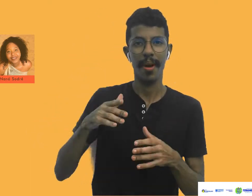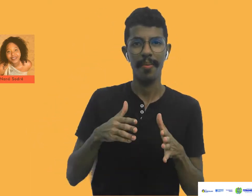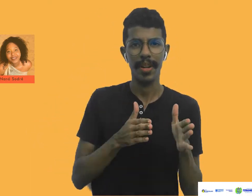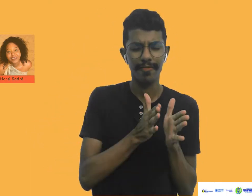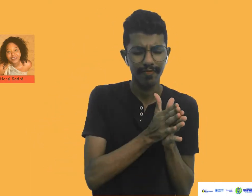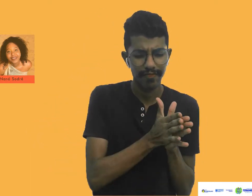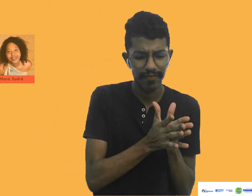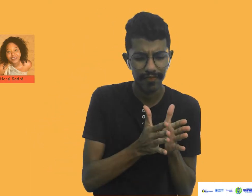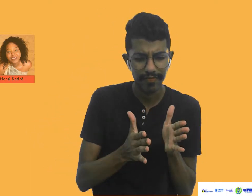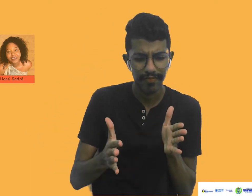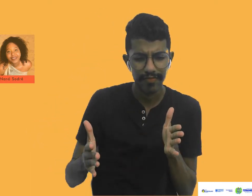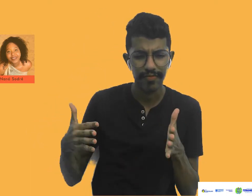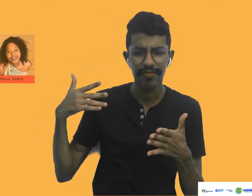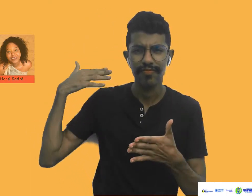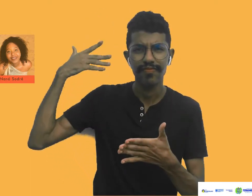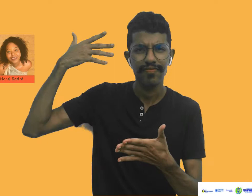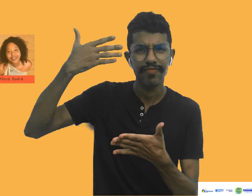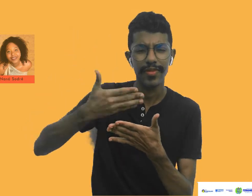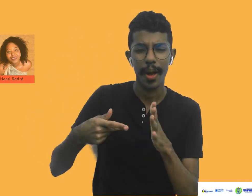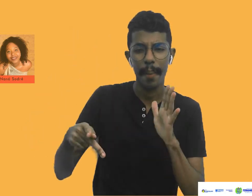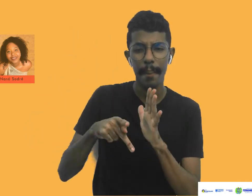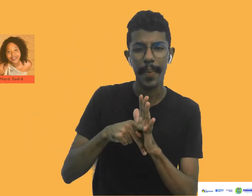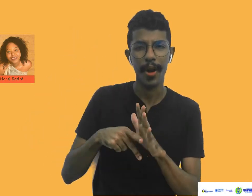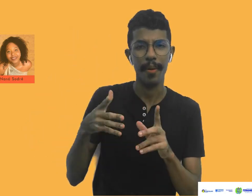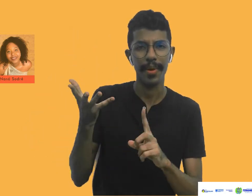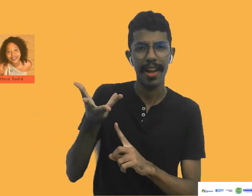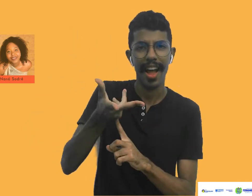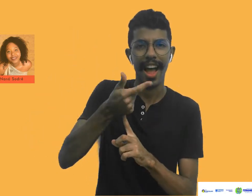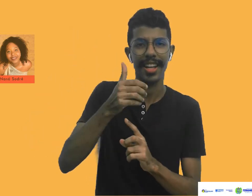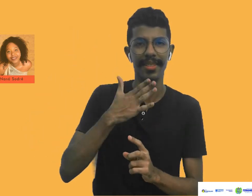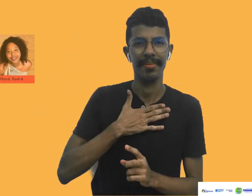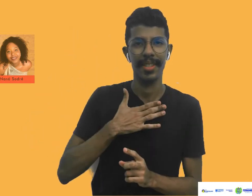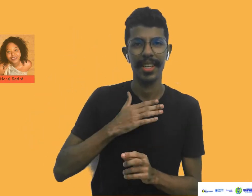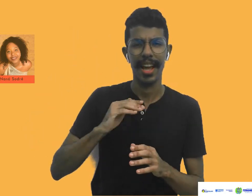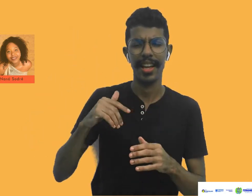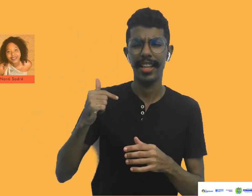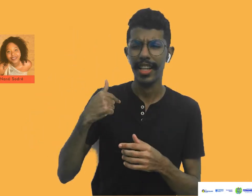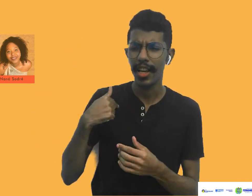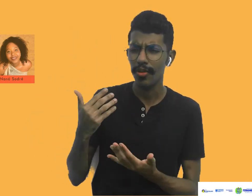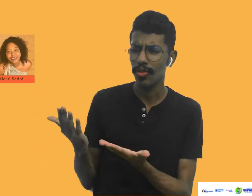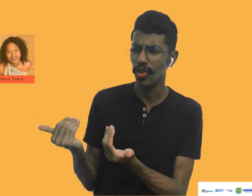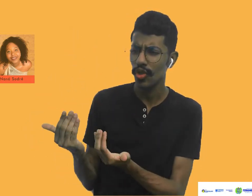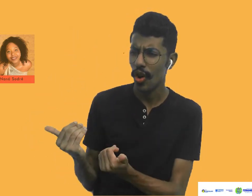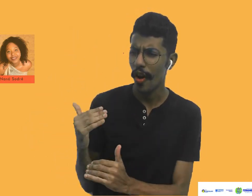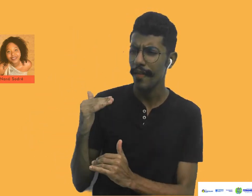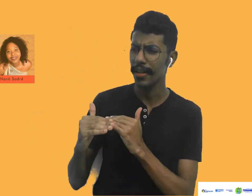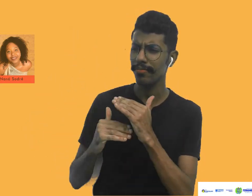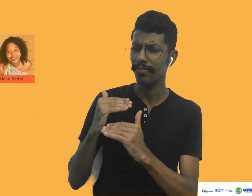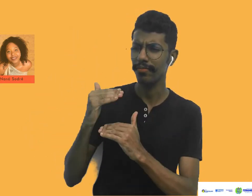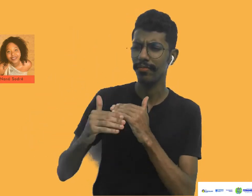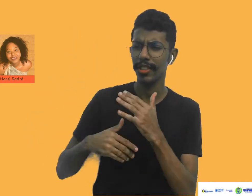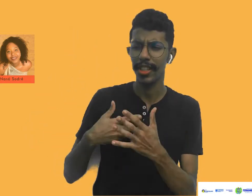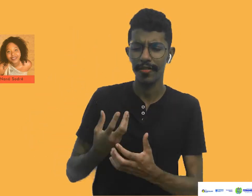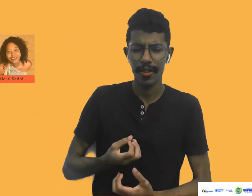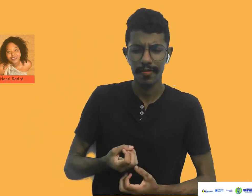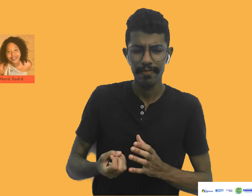esse caminho artístico meu, mesmo eu não tendo tanta consciência. E a minha adolescência foi passando e eu